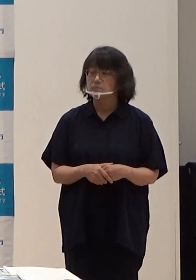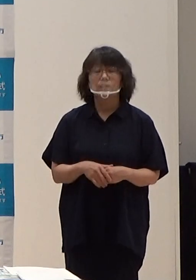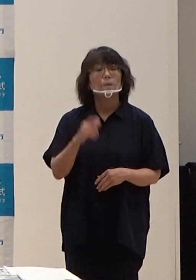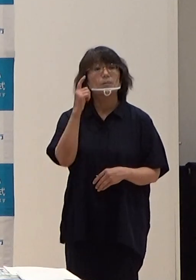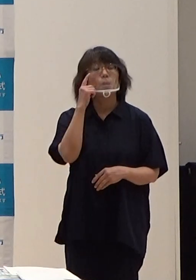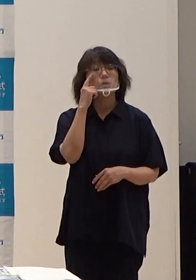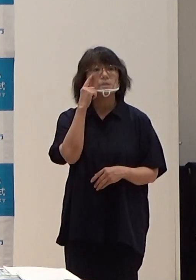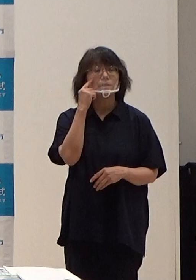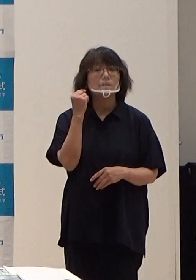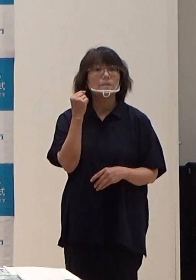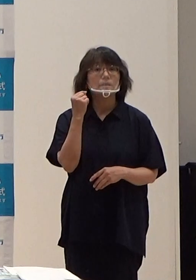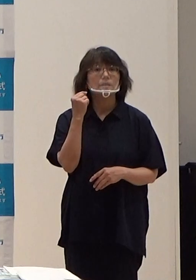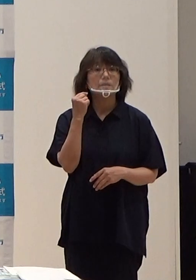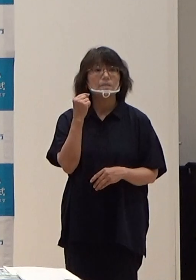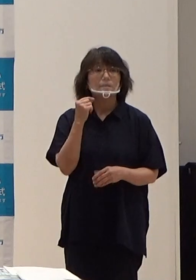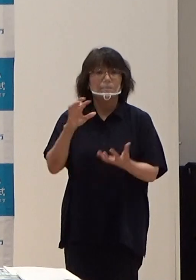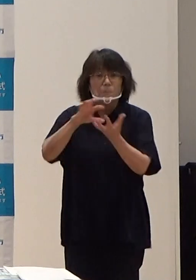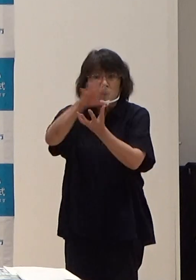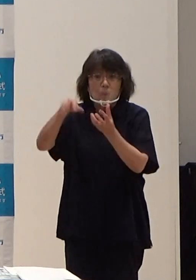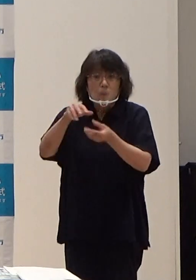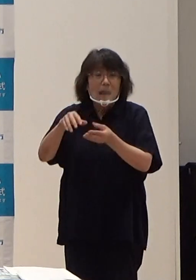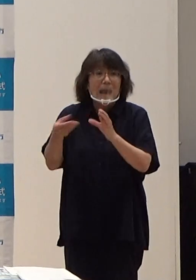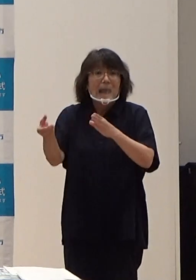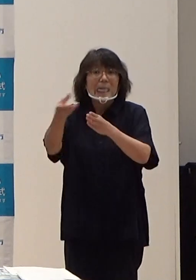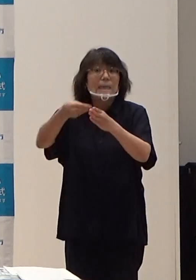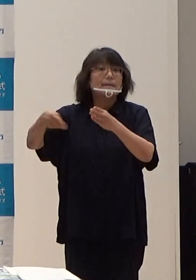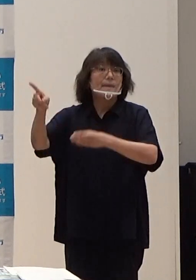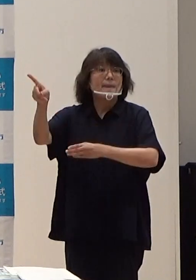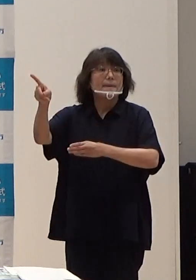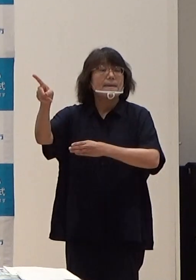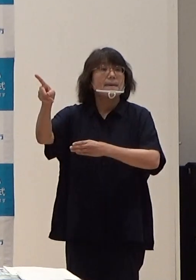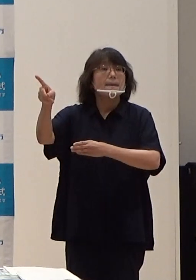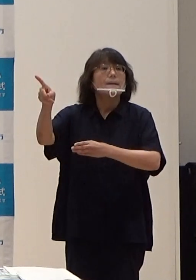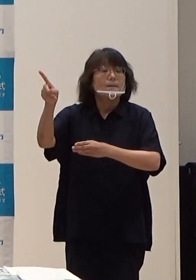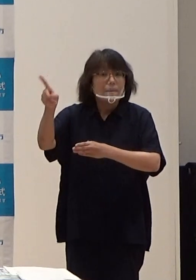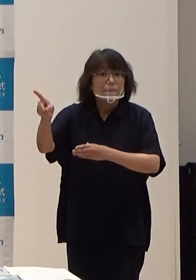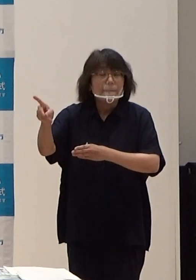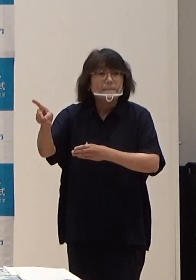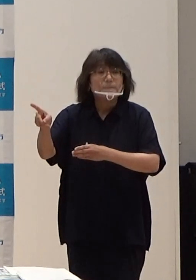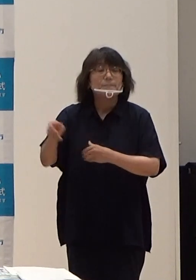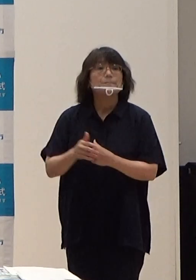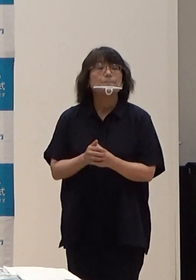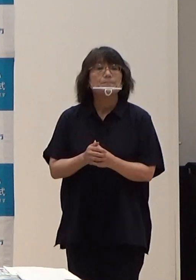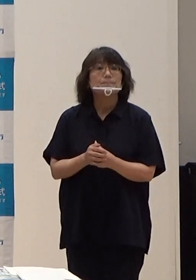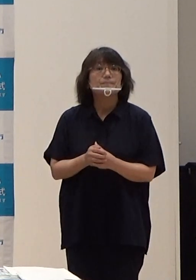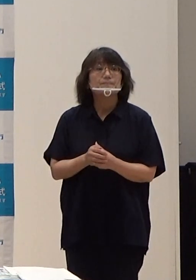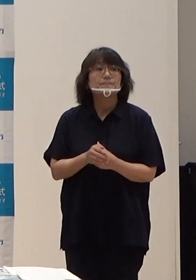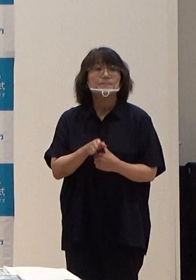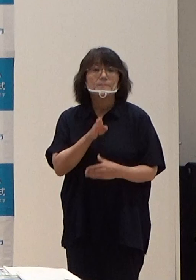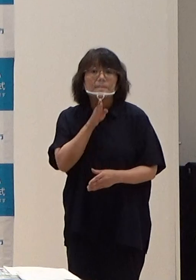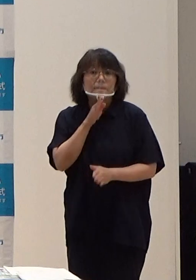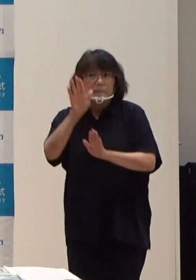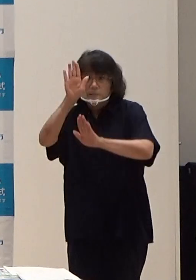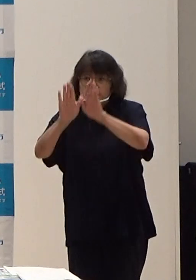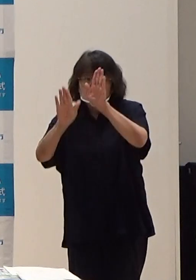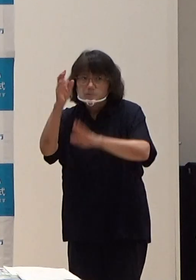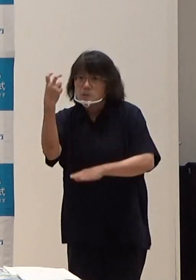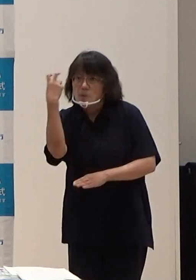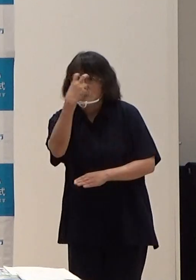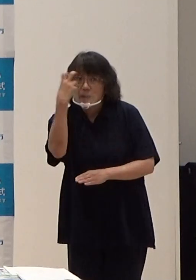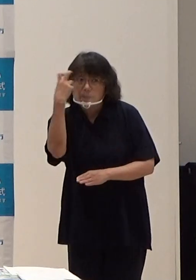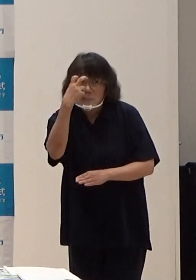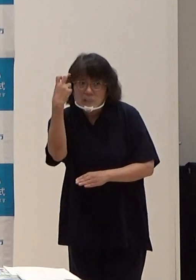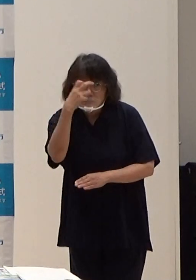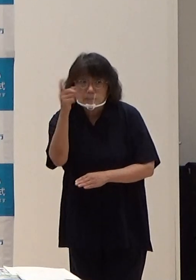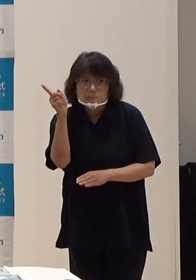ね、荒池につきましても、改めて実情を見ながらですね、今後の推移見なが